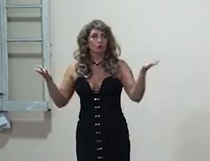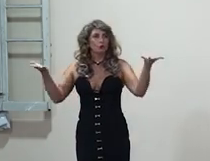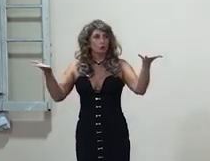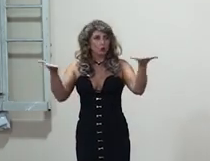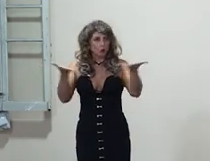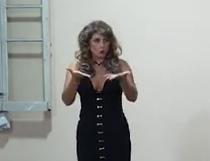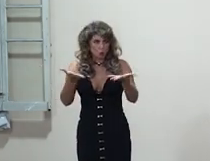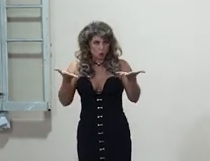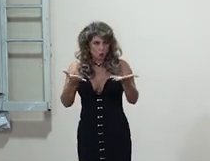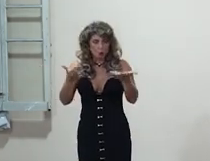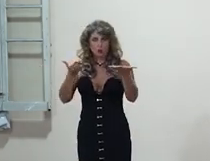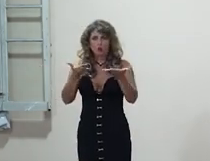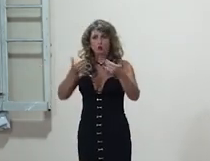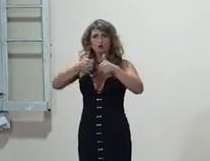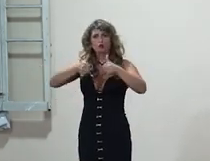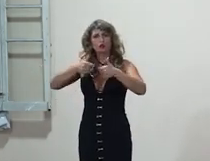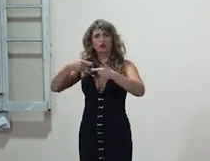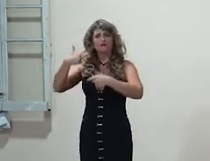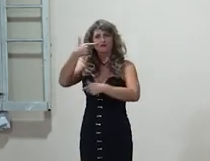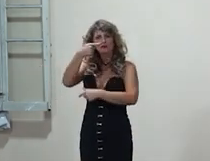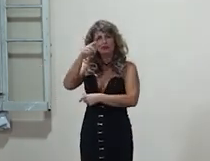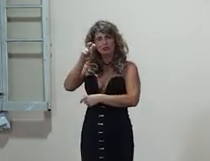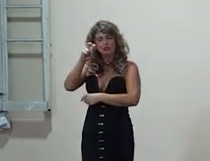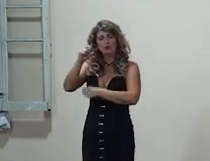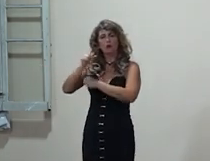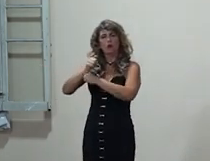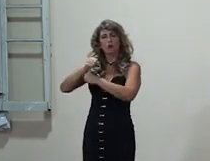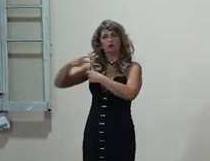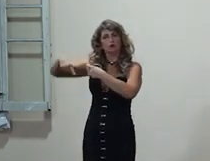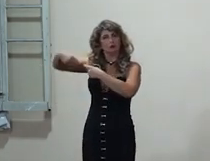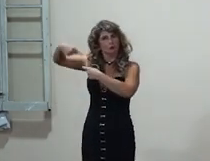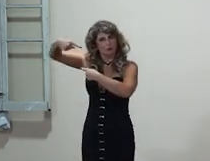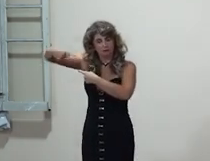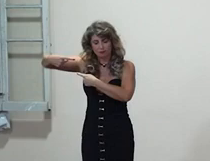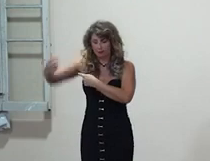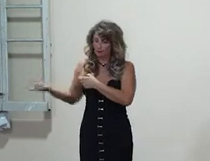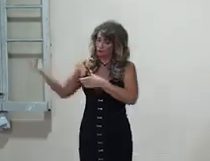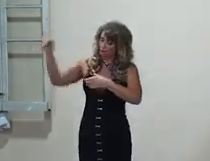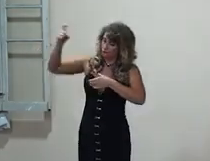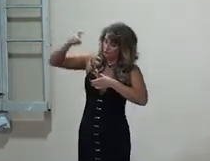hoje, eu estou aqui 25 anos depois,